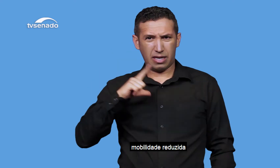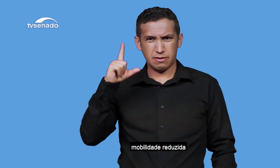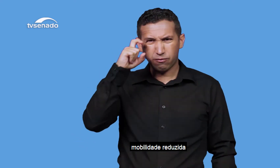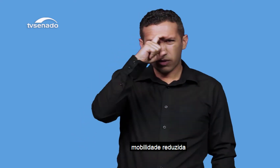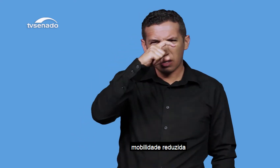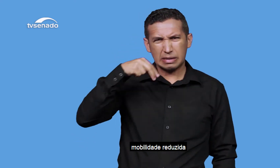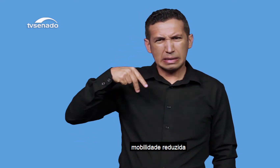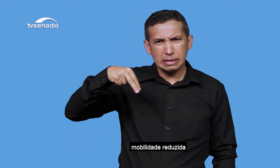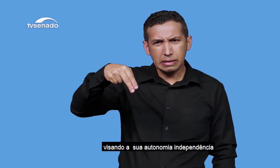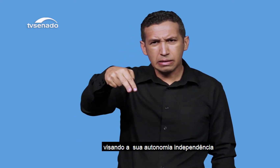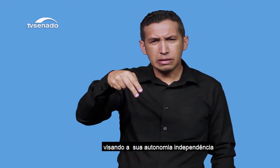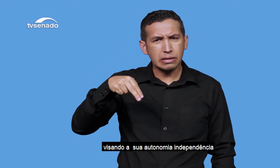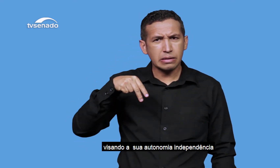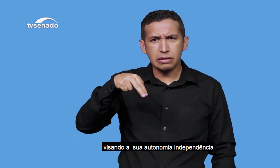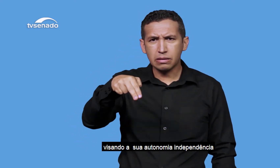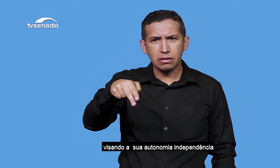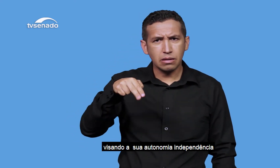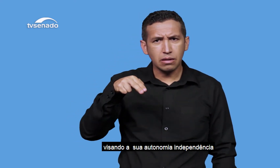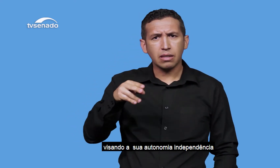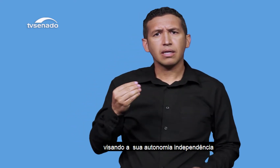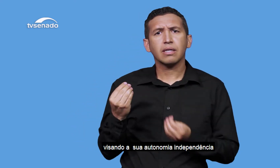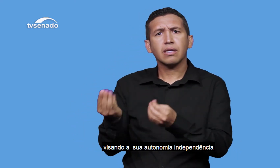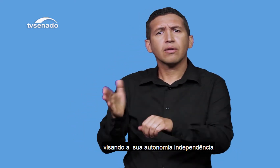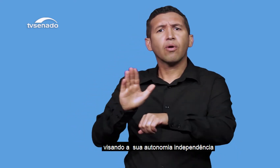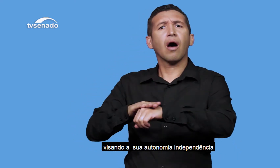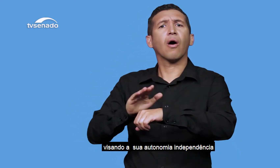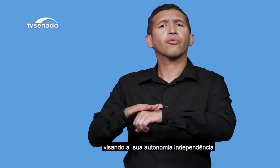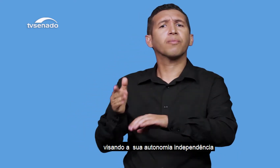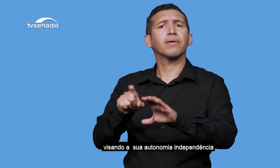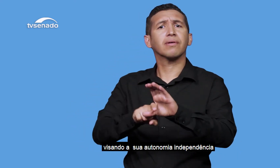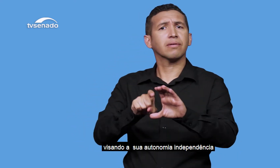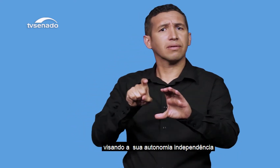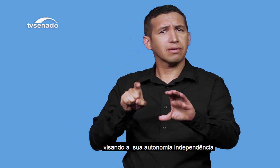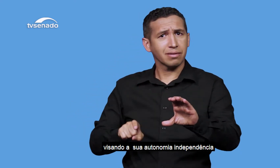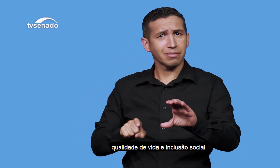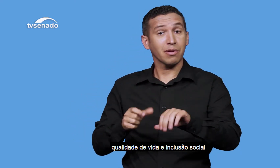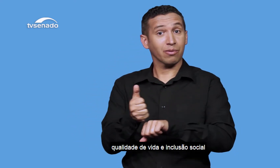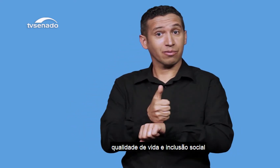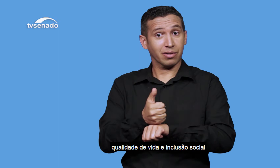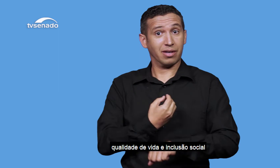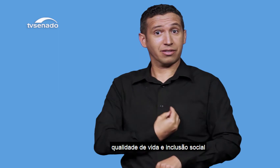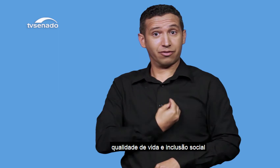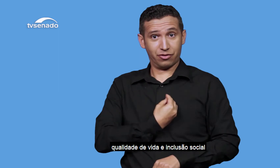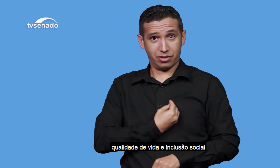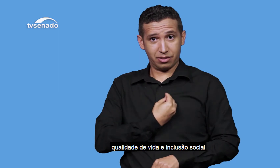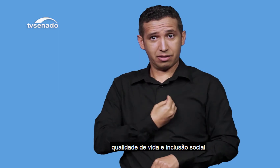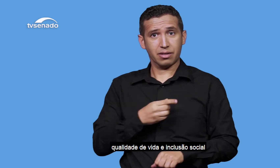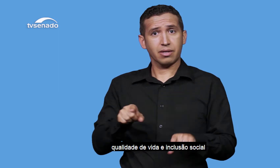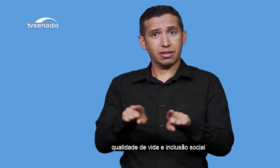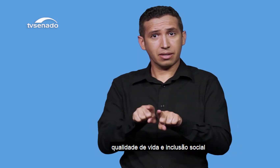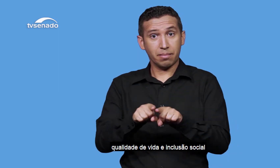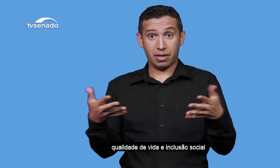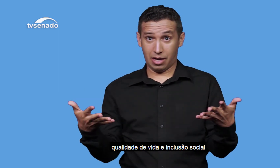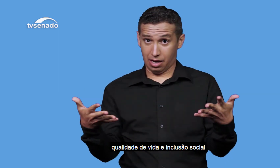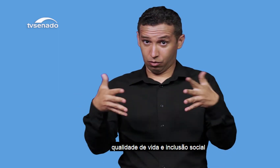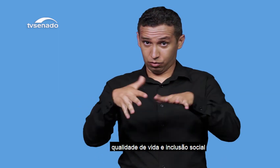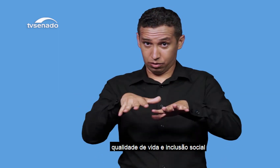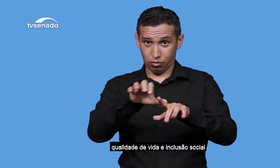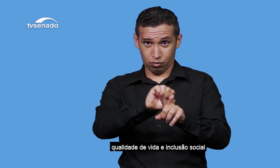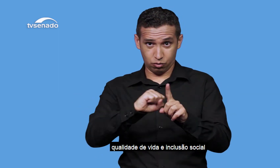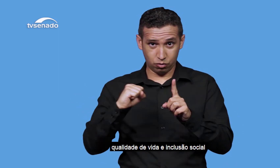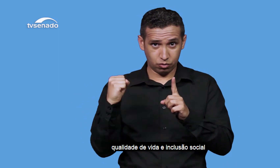reduzida visando ao sua autonomia independência qualidade de vida e inclusão